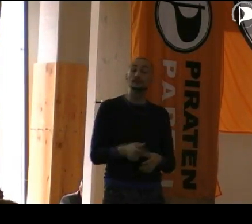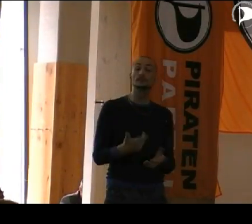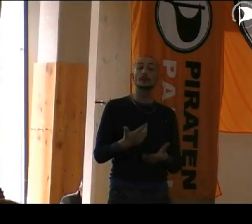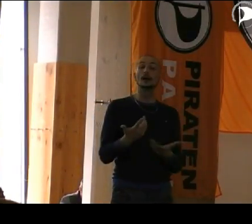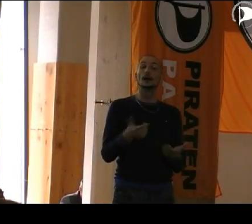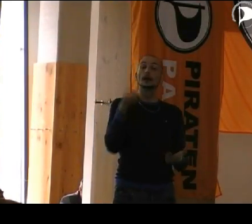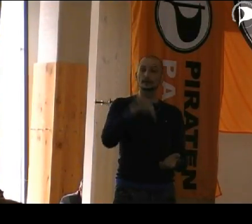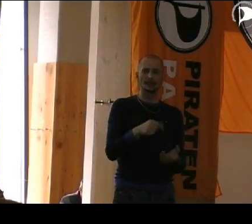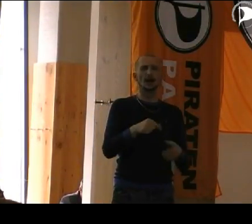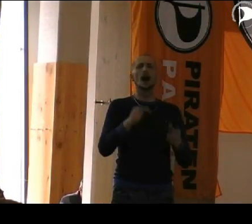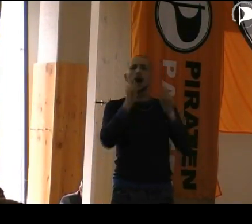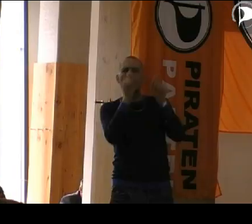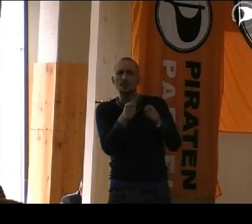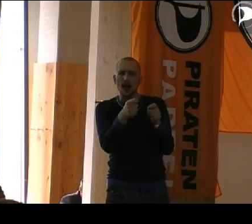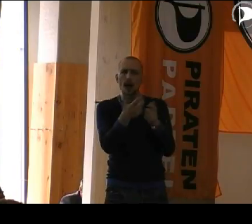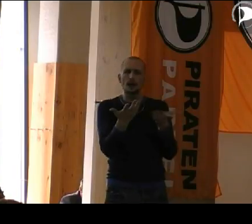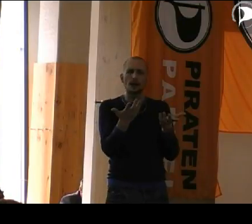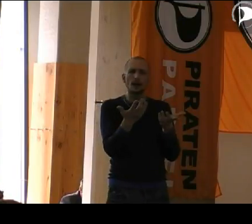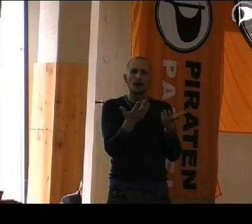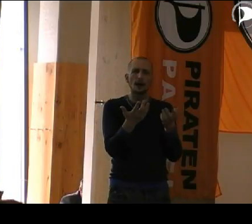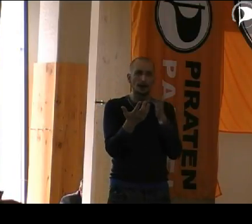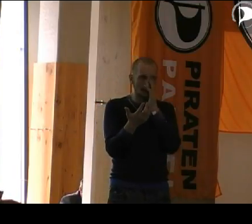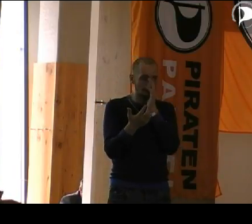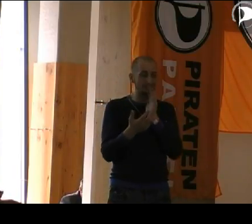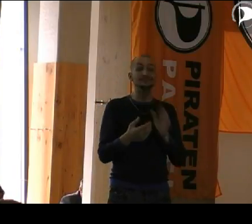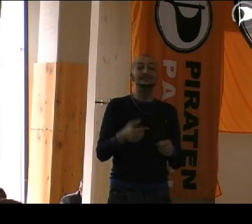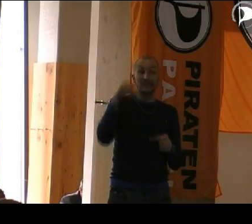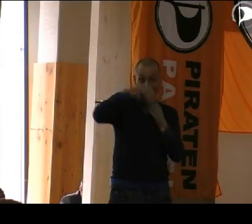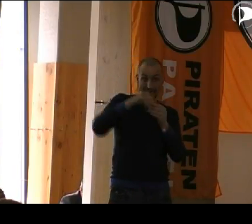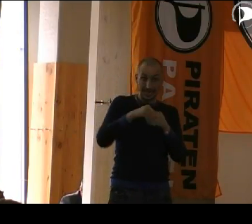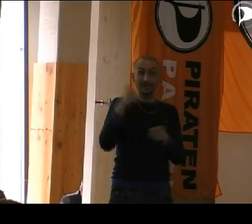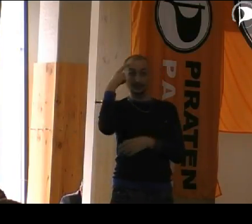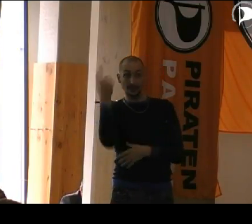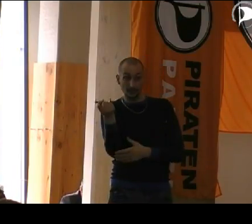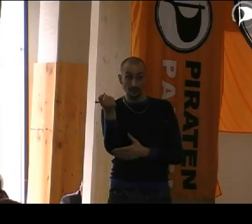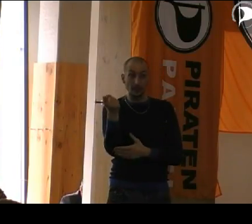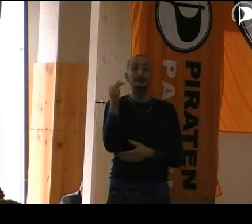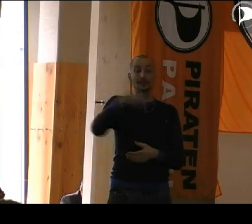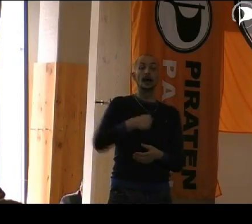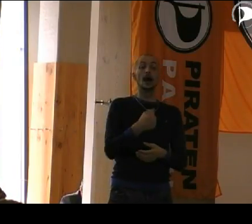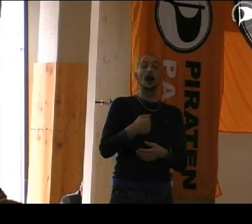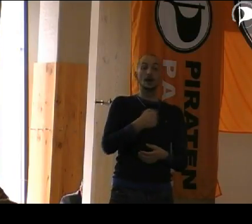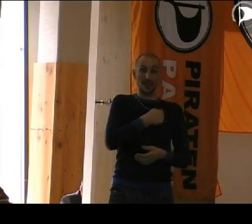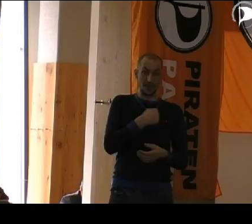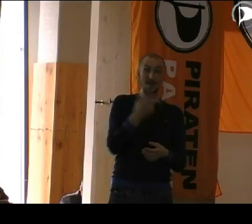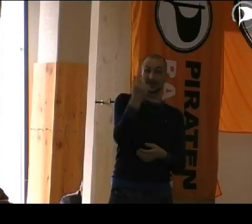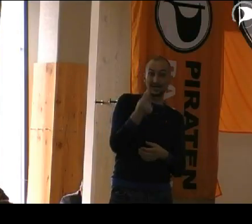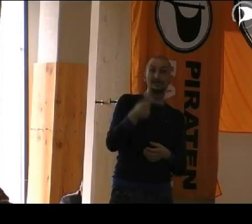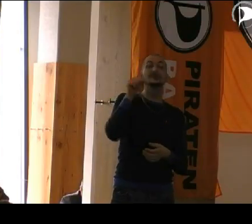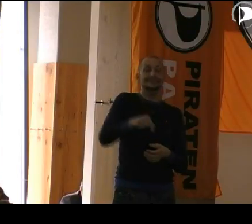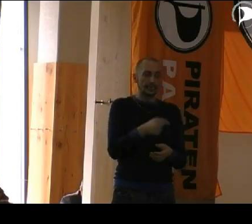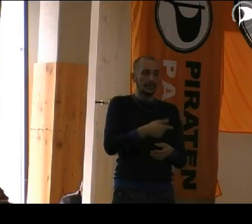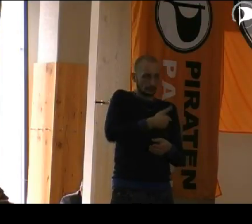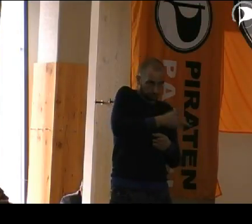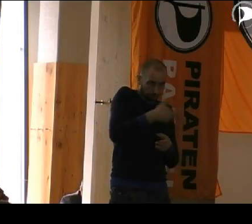auf die meisten der angreifer durch die fina in bad aibling platzierung gerecht auch die gliederung auch zu